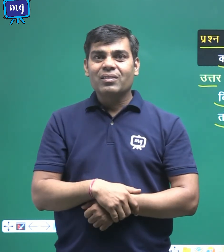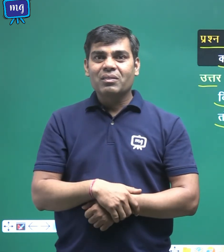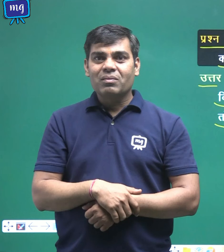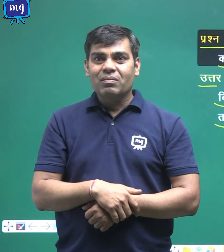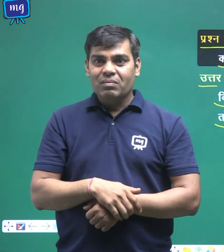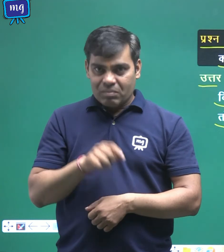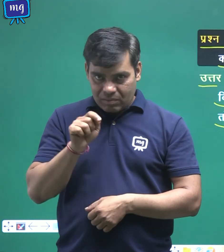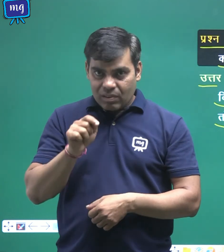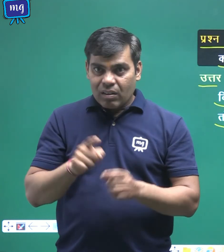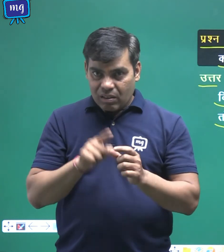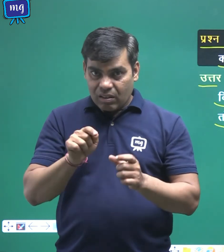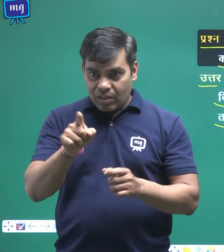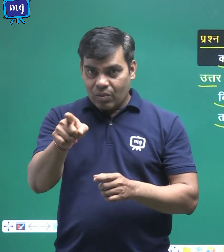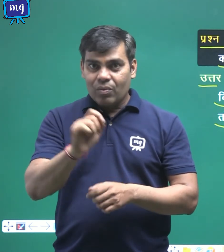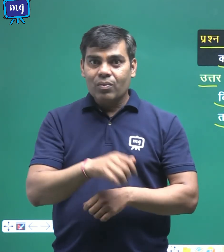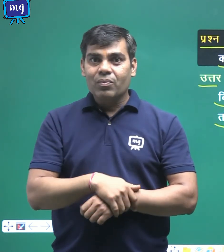करते हो।